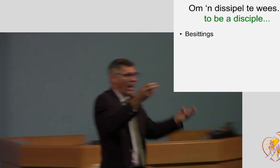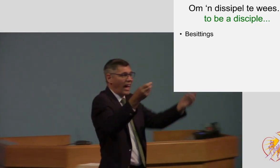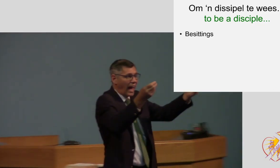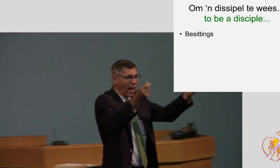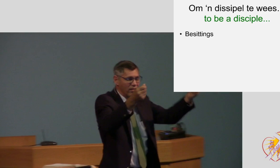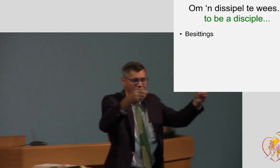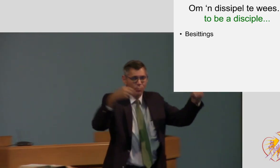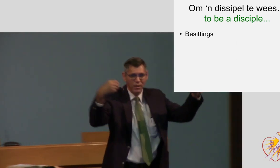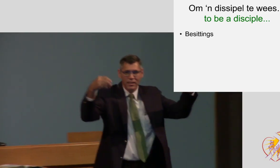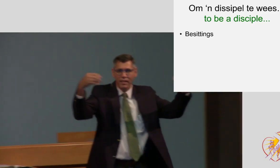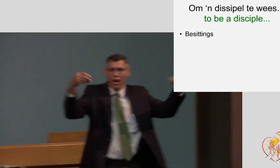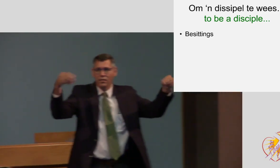geld en besittings,